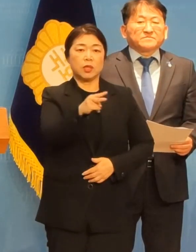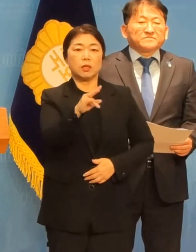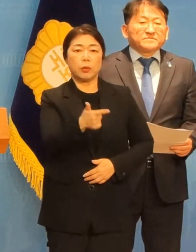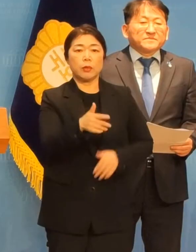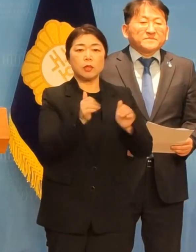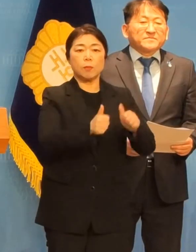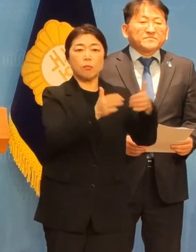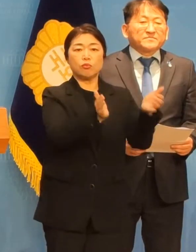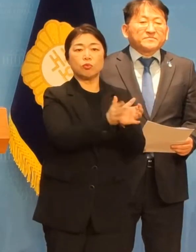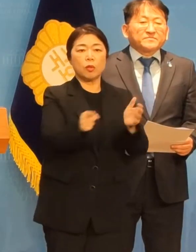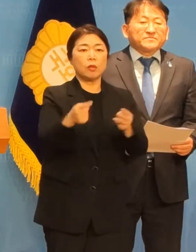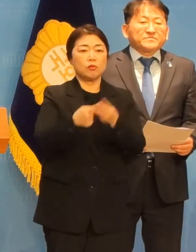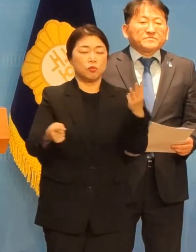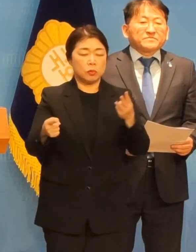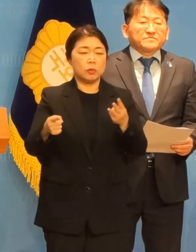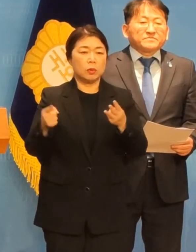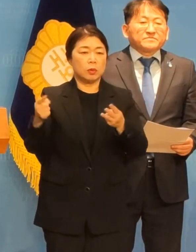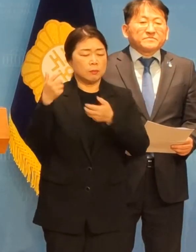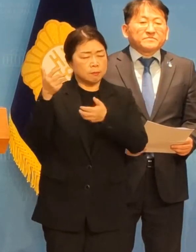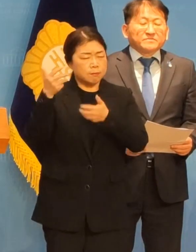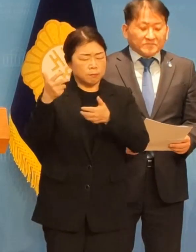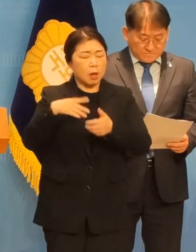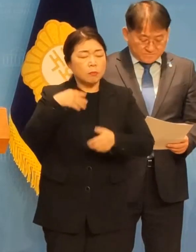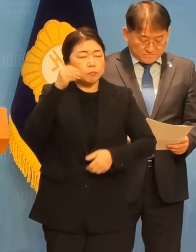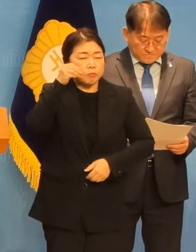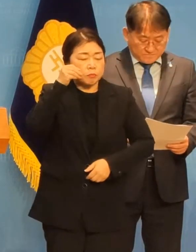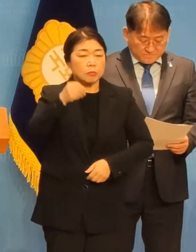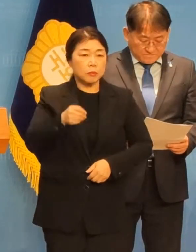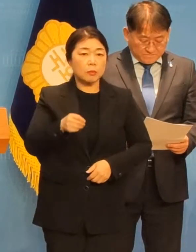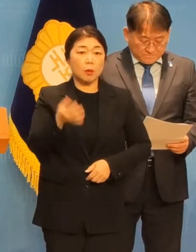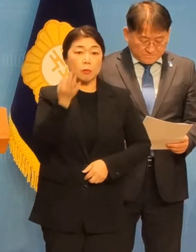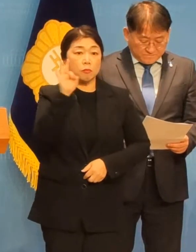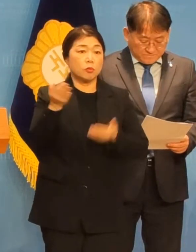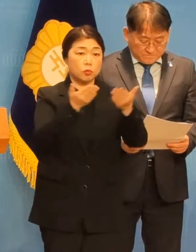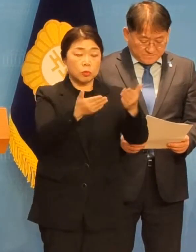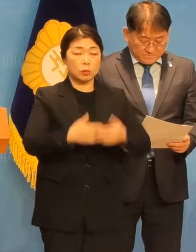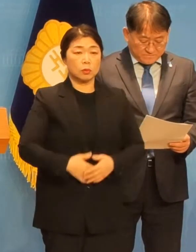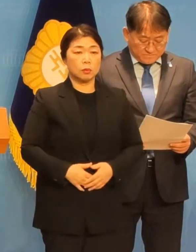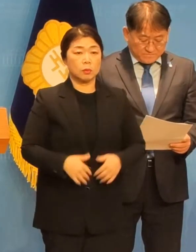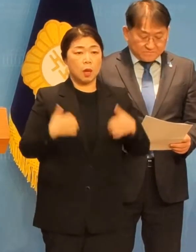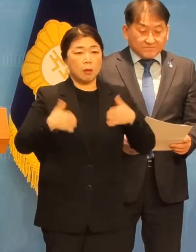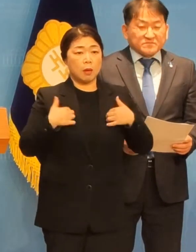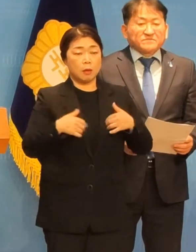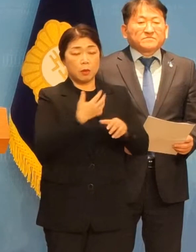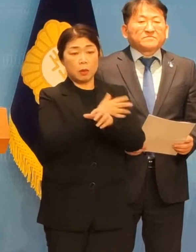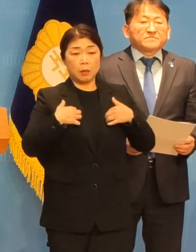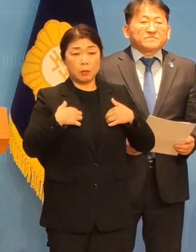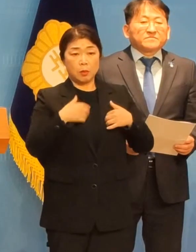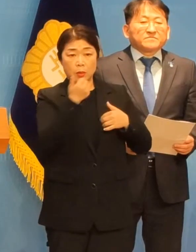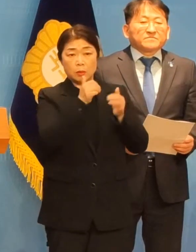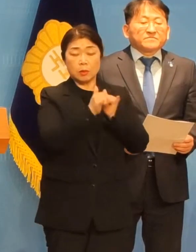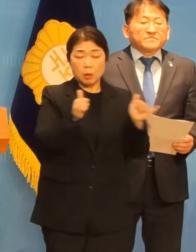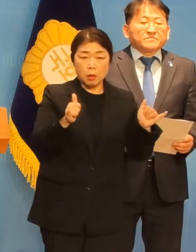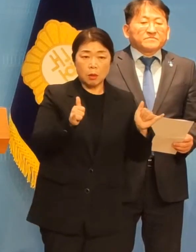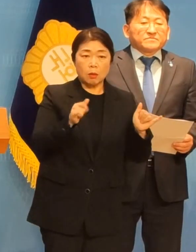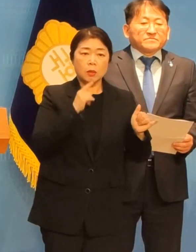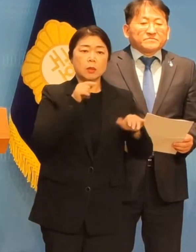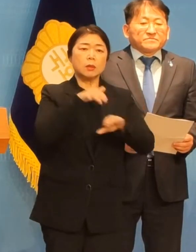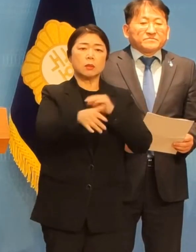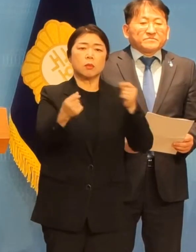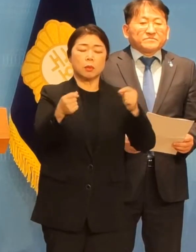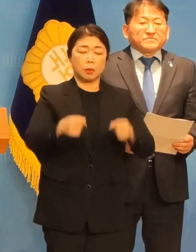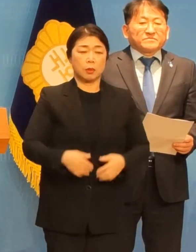윤석열 변호인단의 목리와 생떼를 다 받아줍니다. 레크레이션 강사가 행사 진행하듯 합니다.